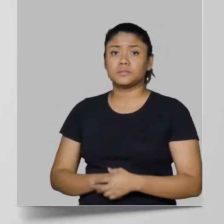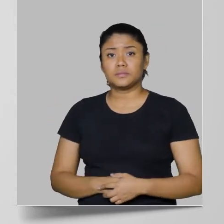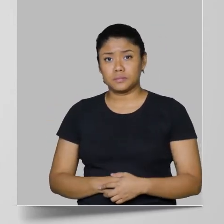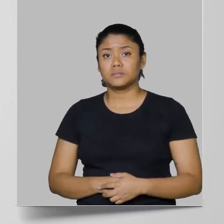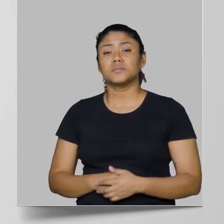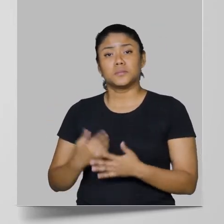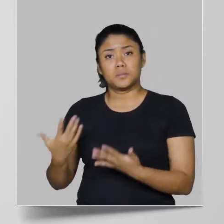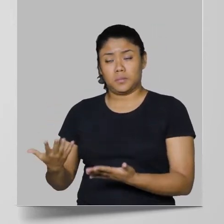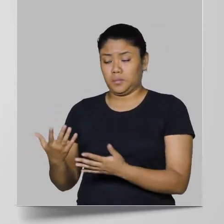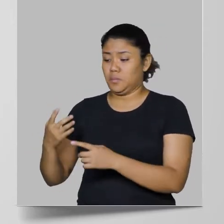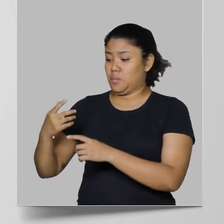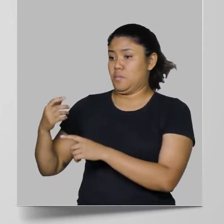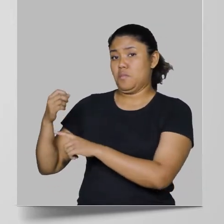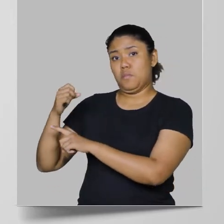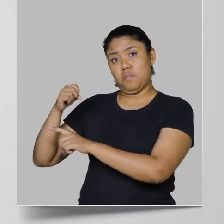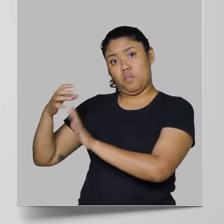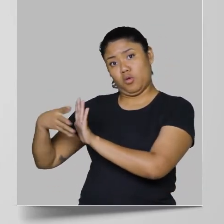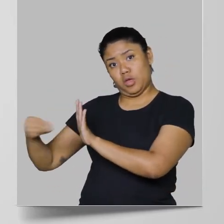ser